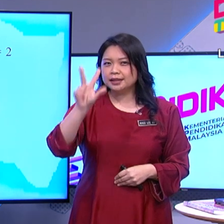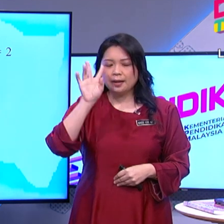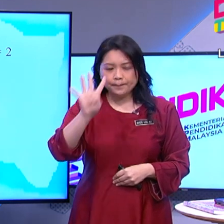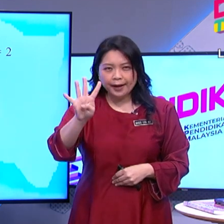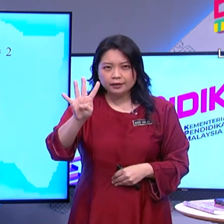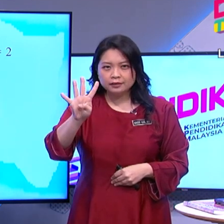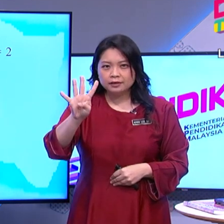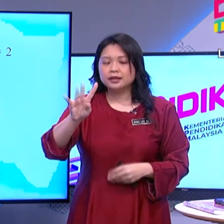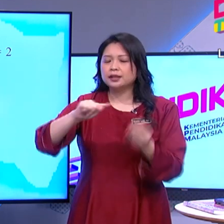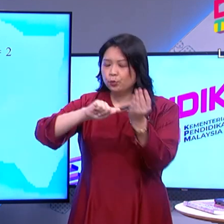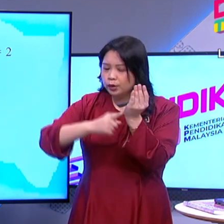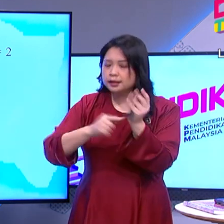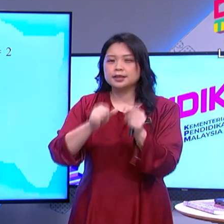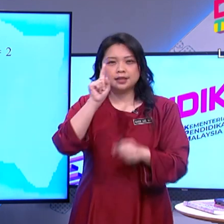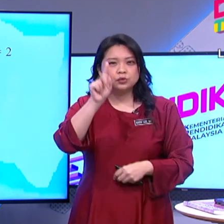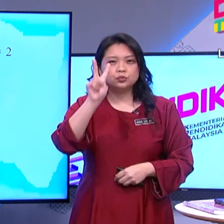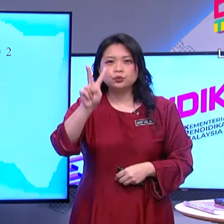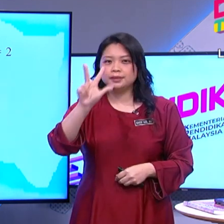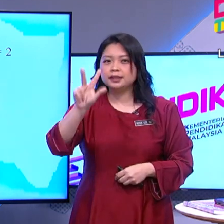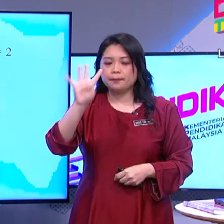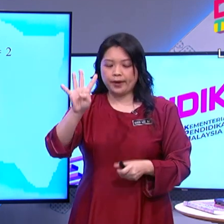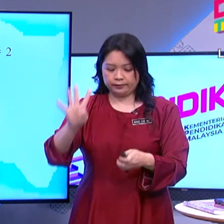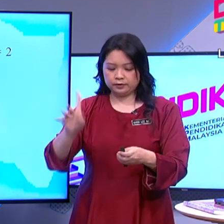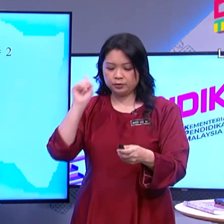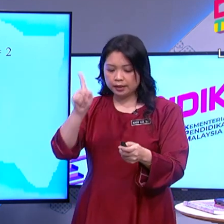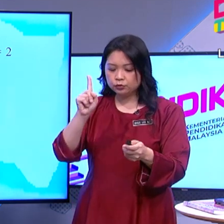1234 kita mulai dengan 123461224